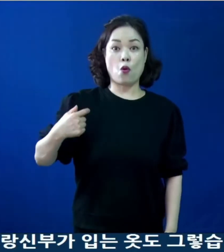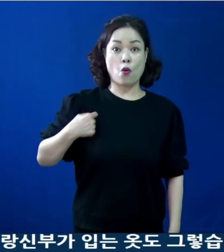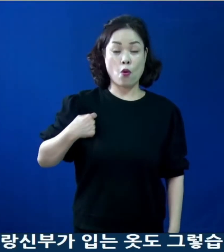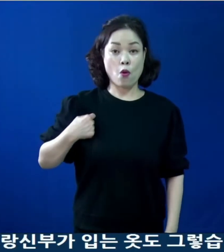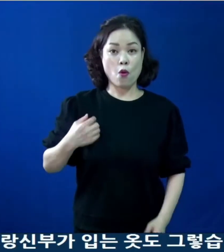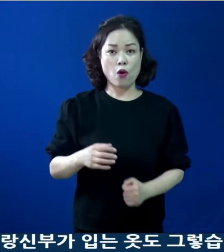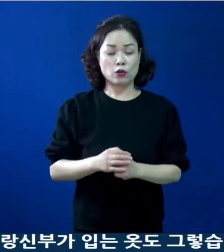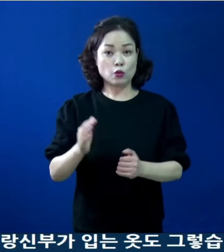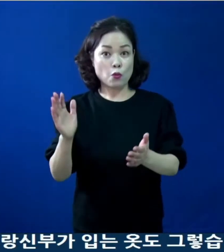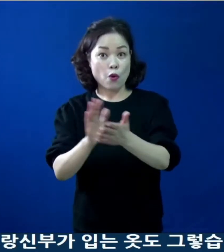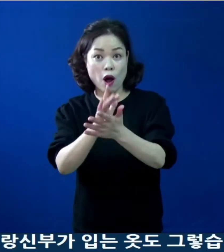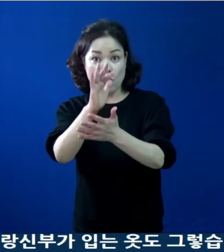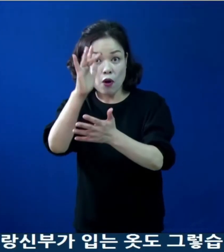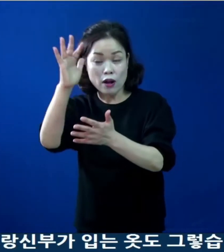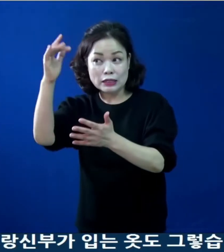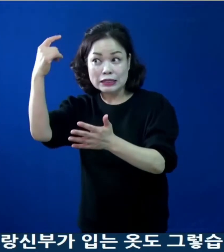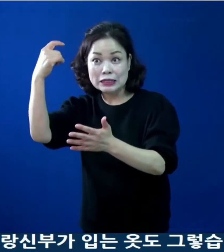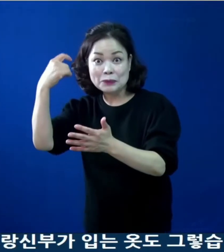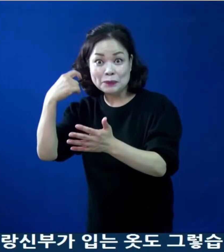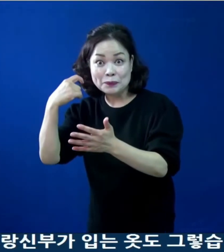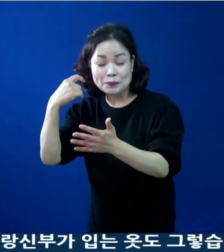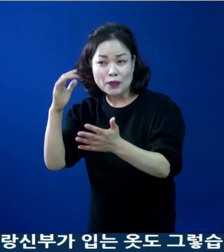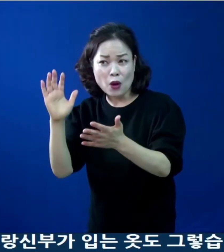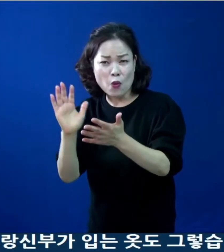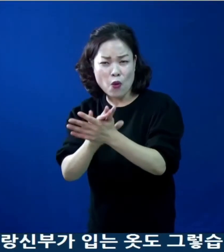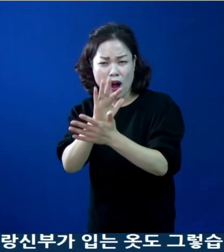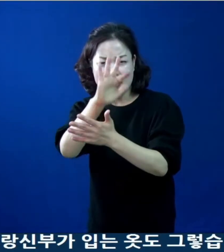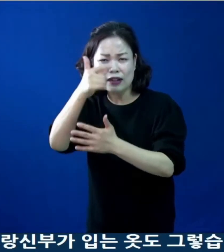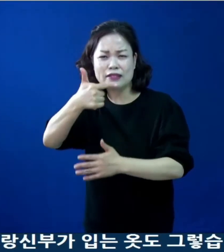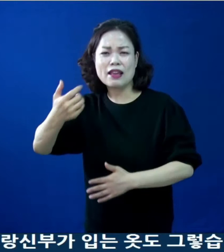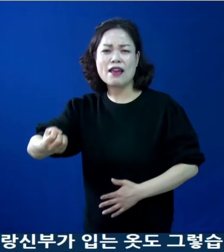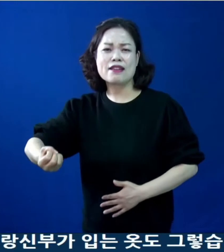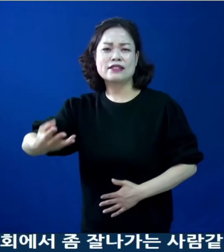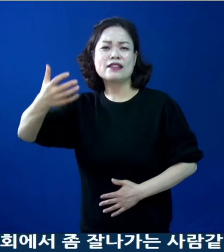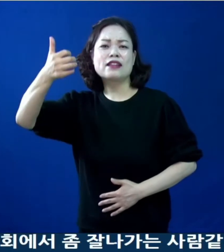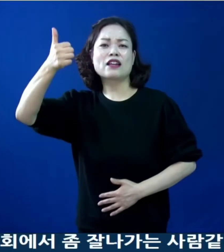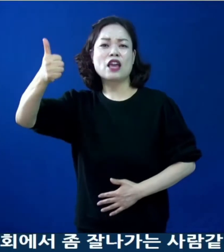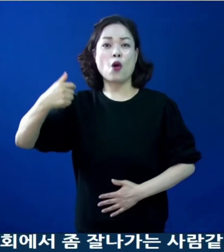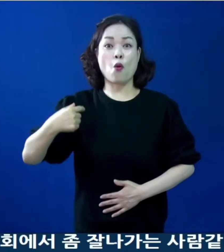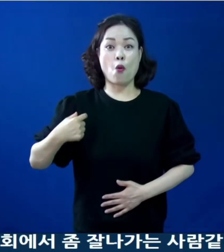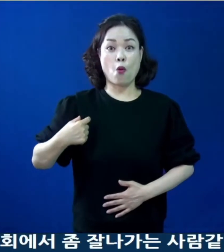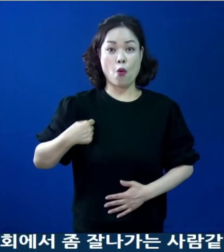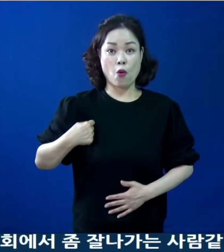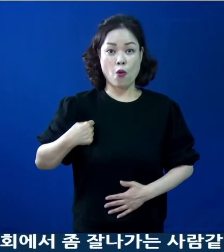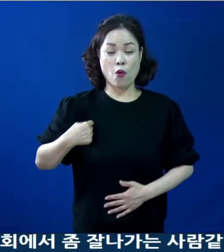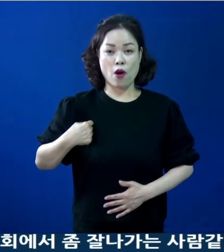좀 화려했습니다. 이 화려한 대제사장의 옷을